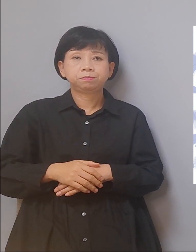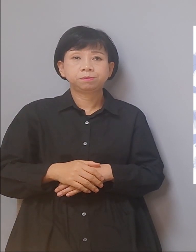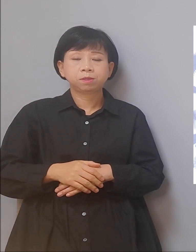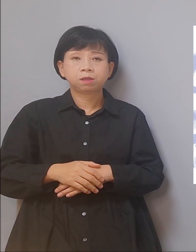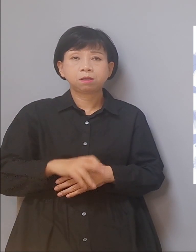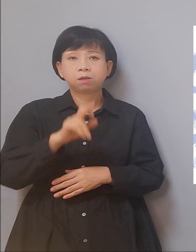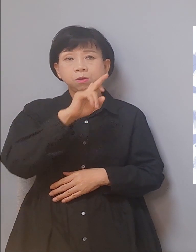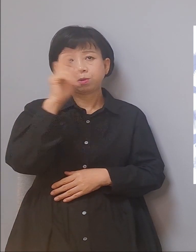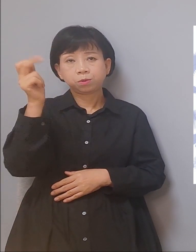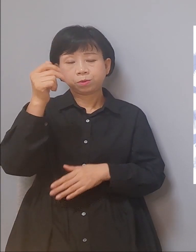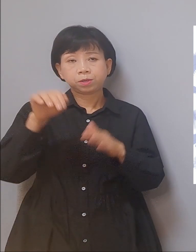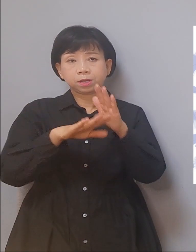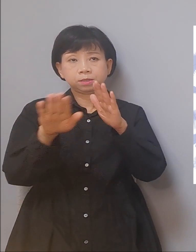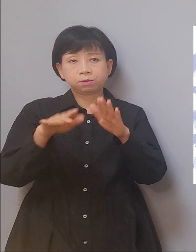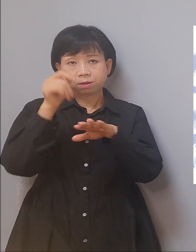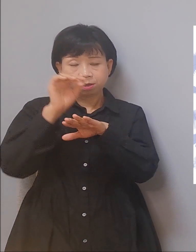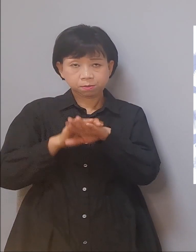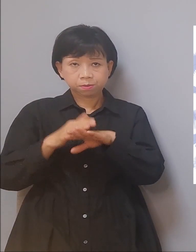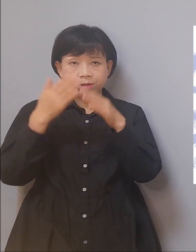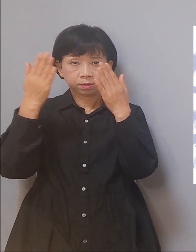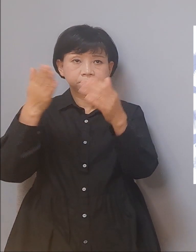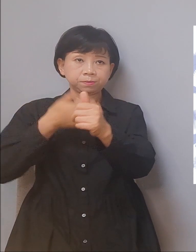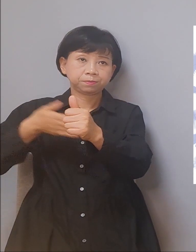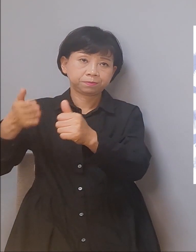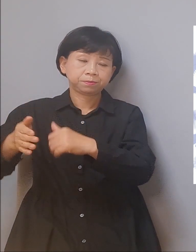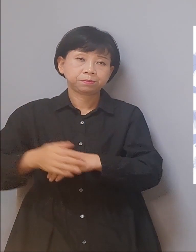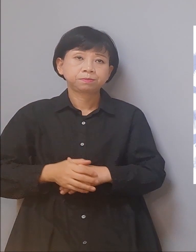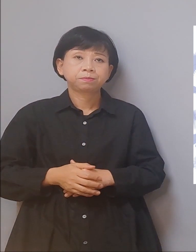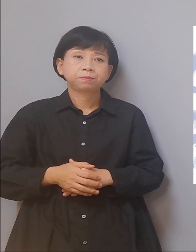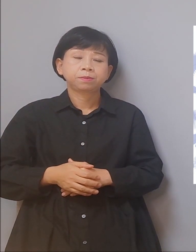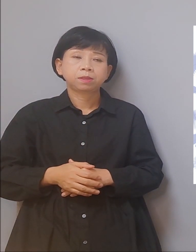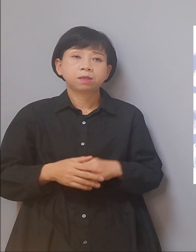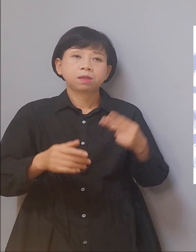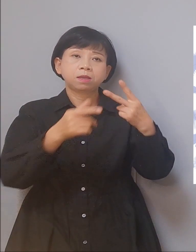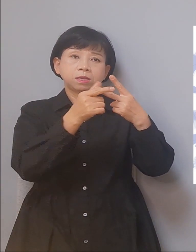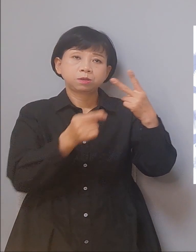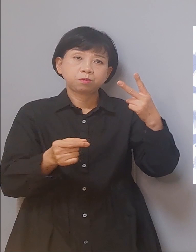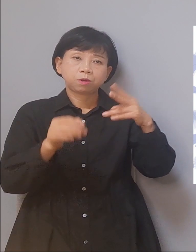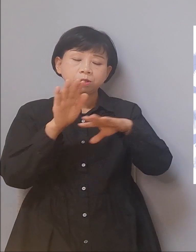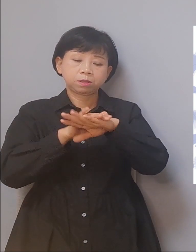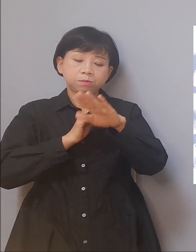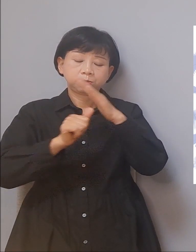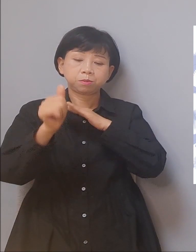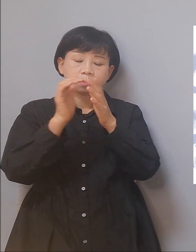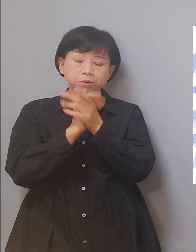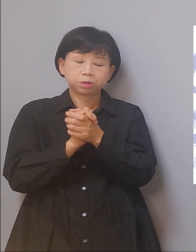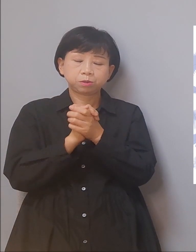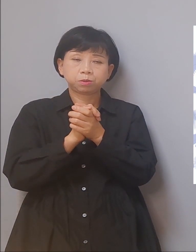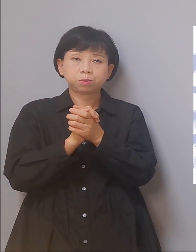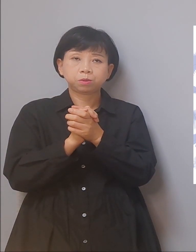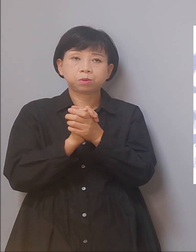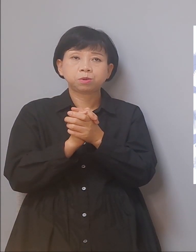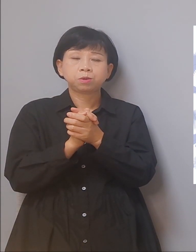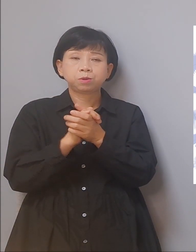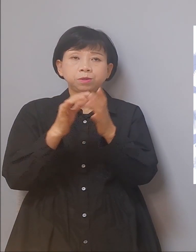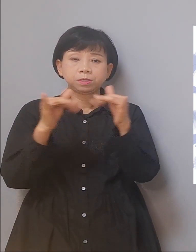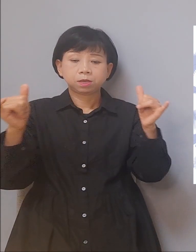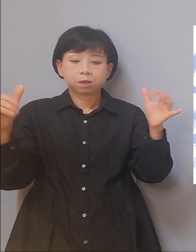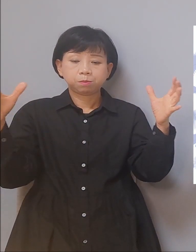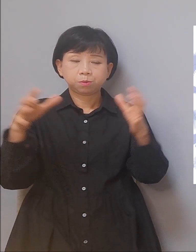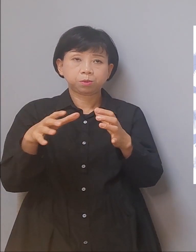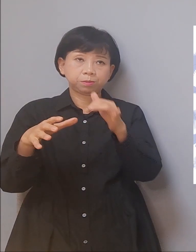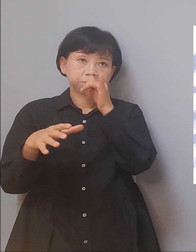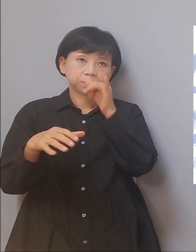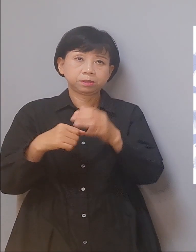예배도 가정에서 드립니다. 2월 대표 기도자 모임이 1부, 2부 예배 후 새가족부실에서 모입니다. 태국